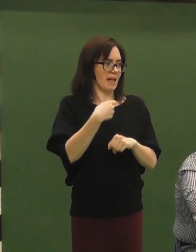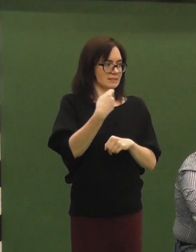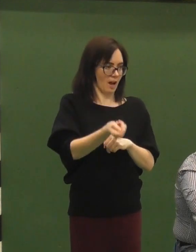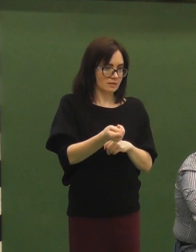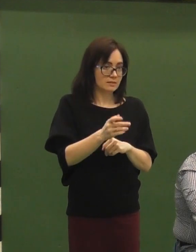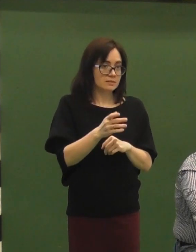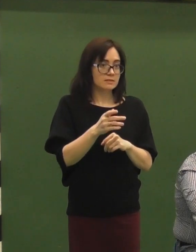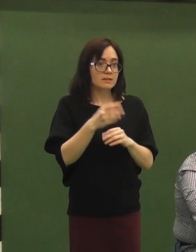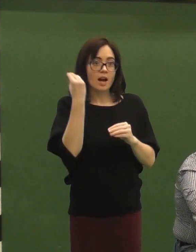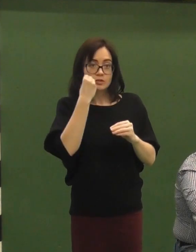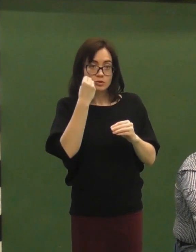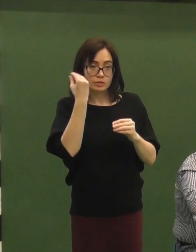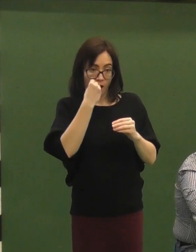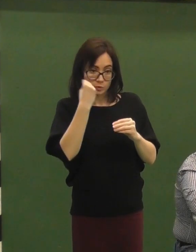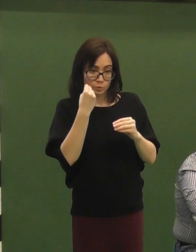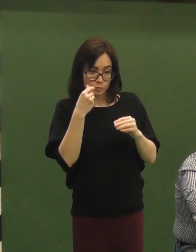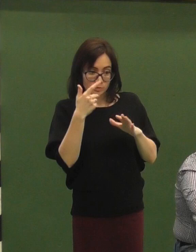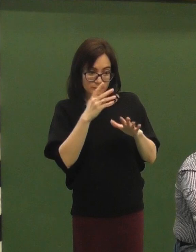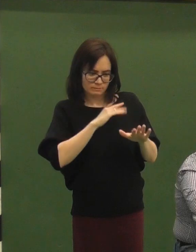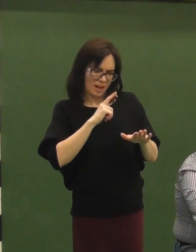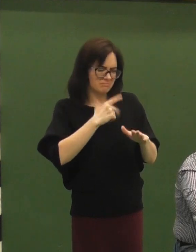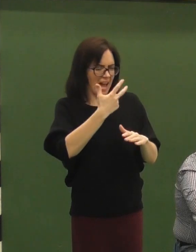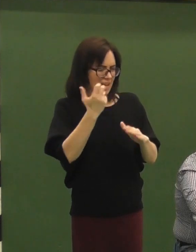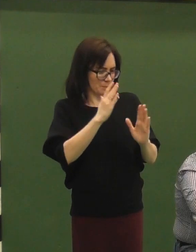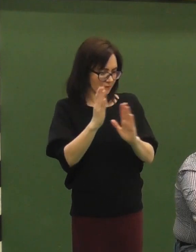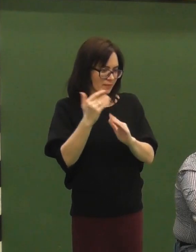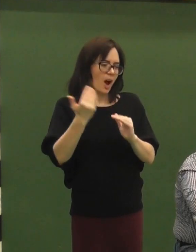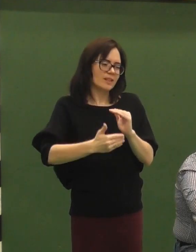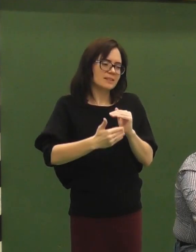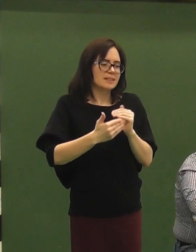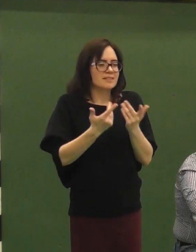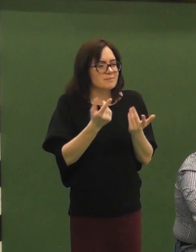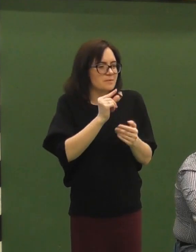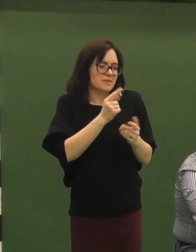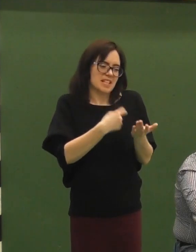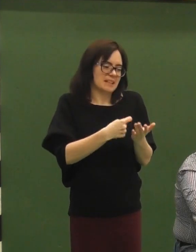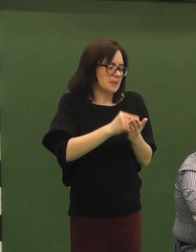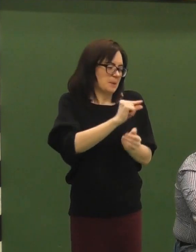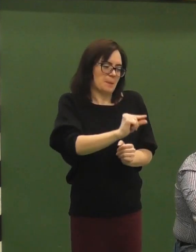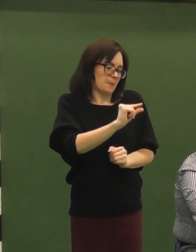nem végzi az iskolát 3 évig, addig nagyon kevés fizetést kapott.